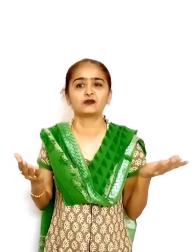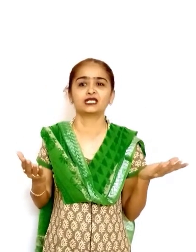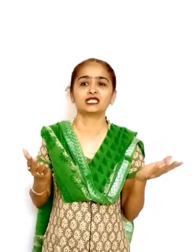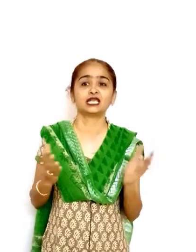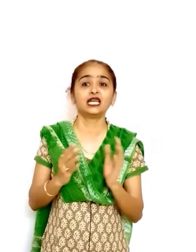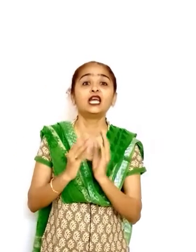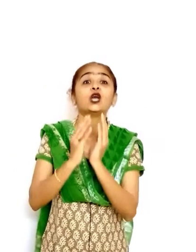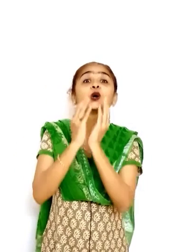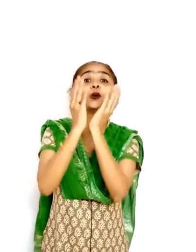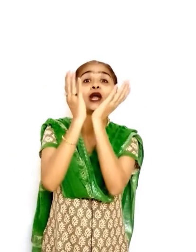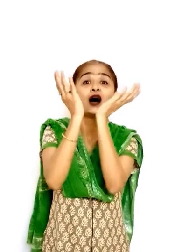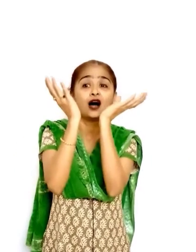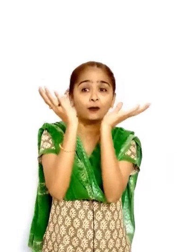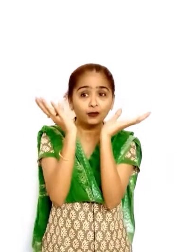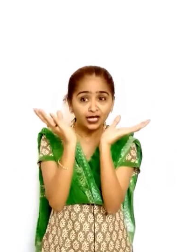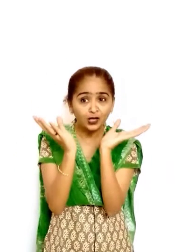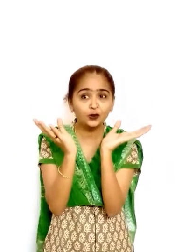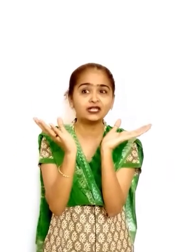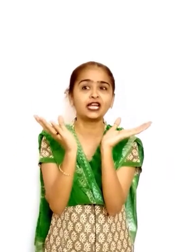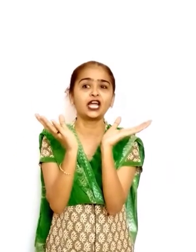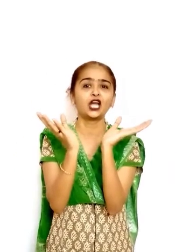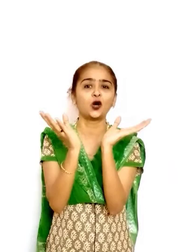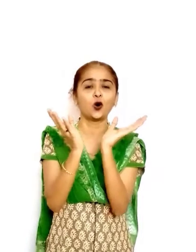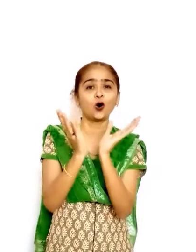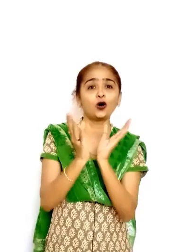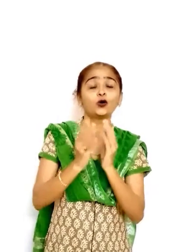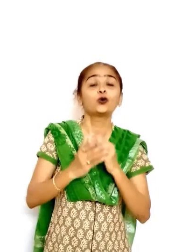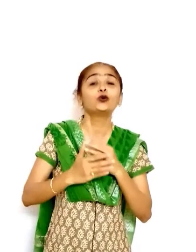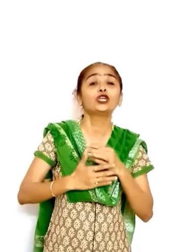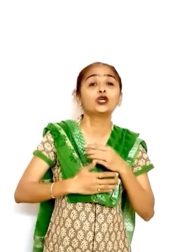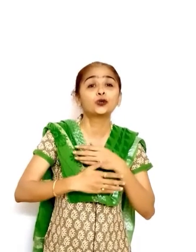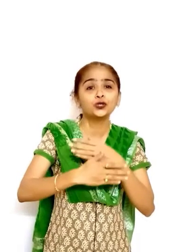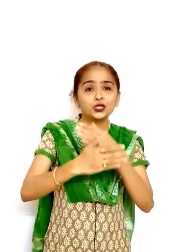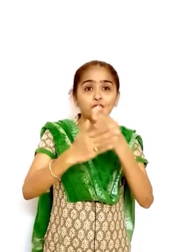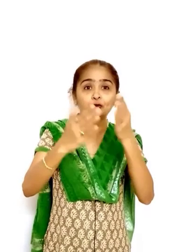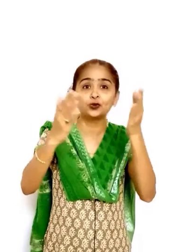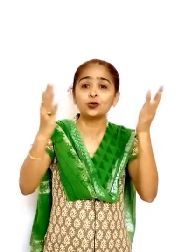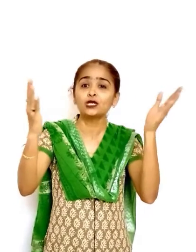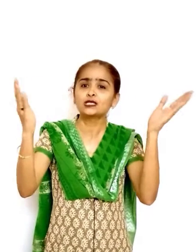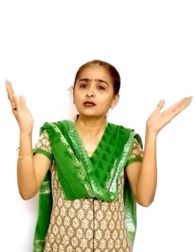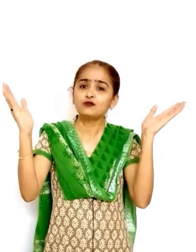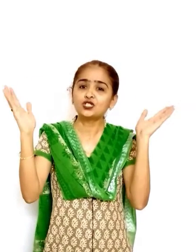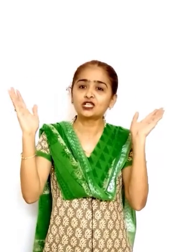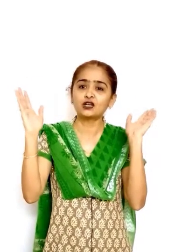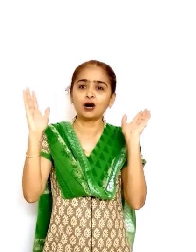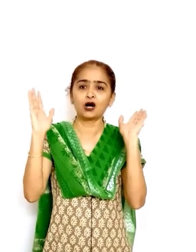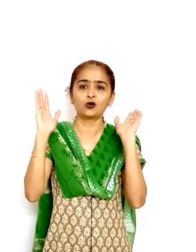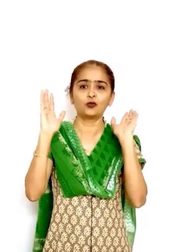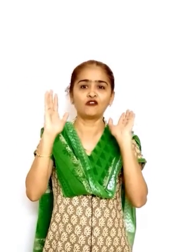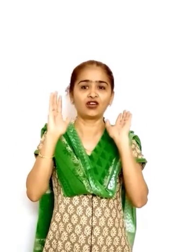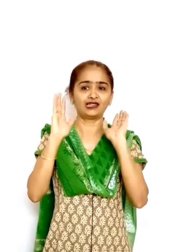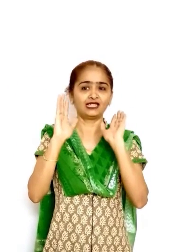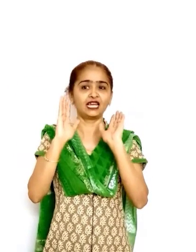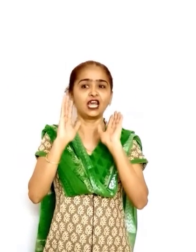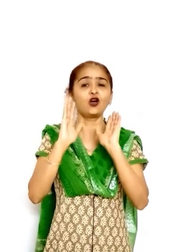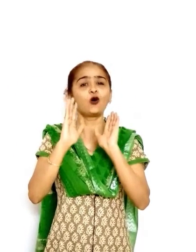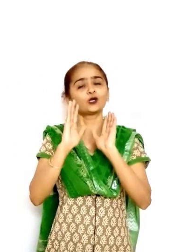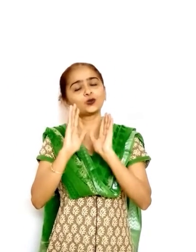आगमन से गुलाब खिल उठते हैं और उनकी खुशबू सब जगह बागों में फैलती है और